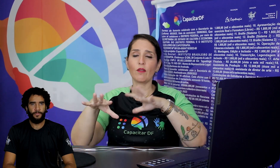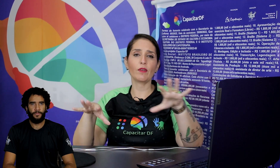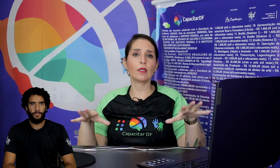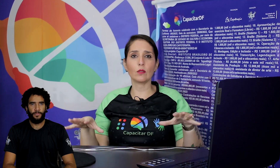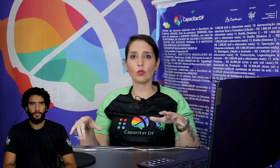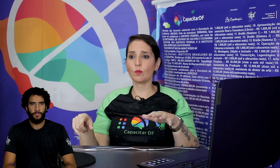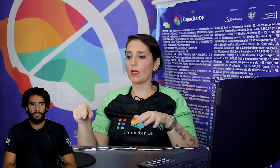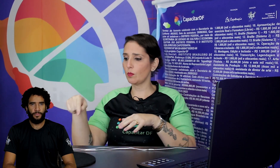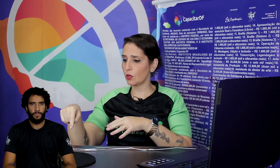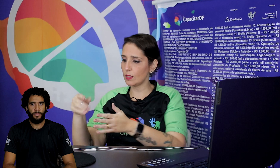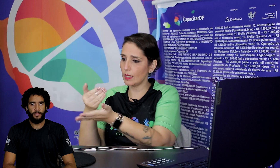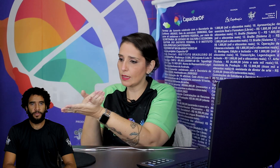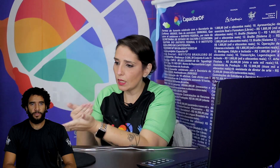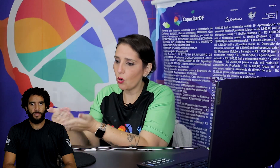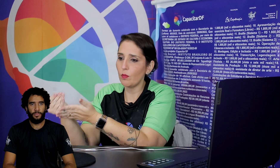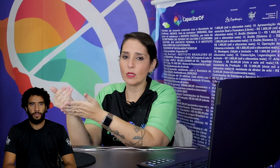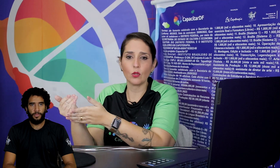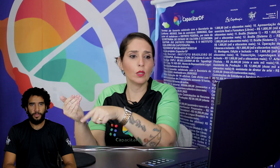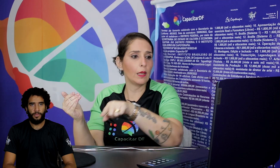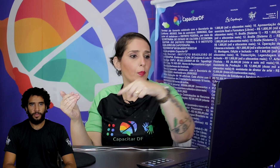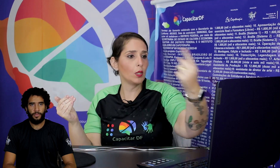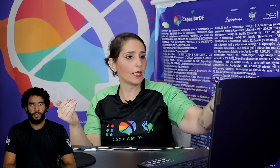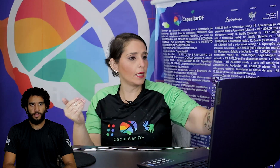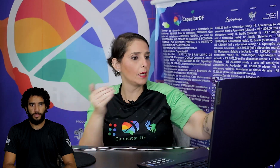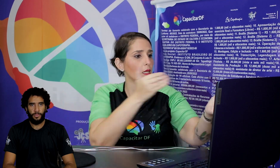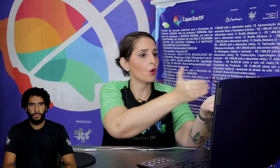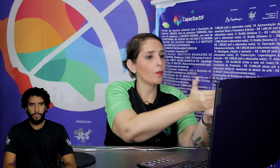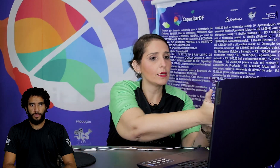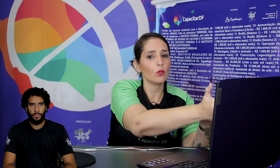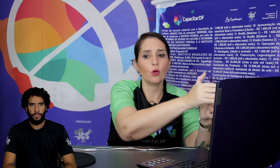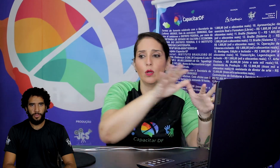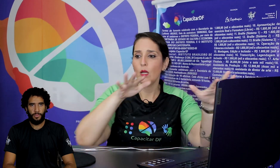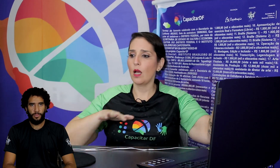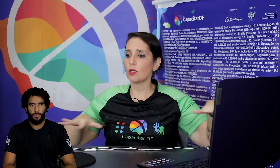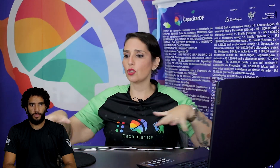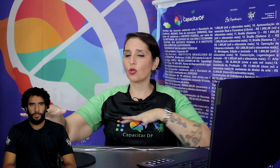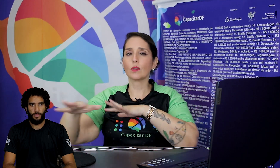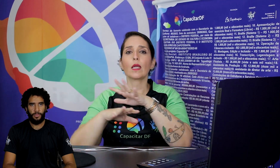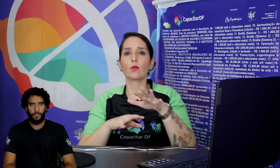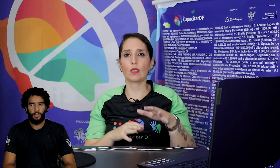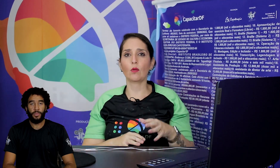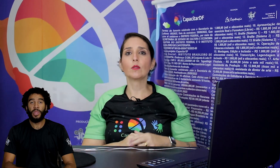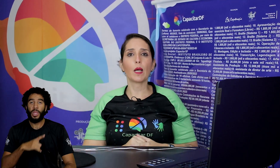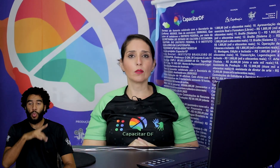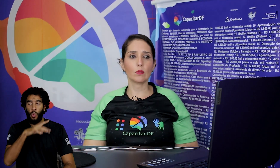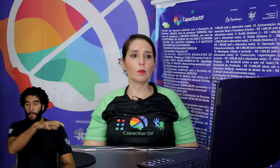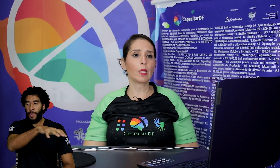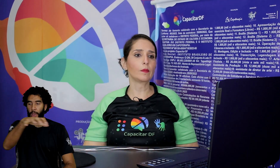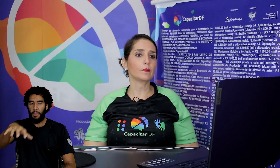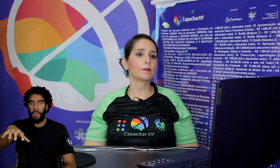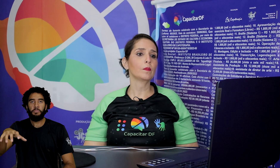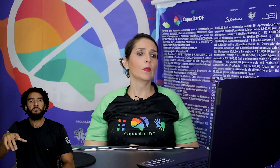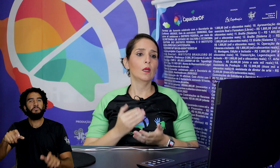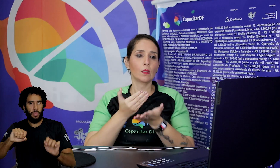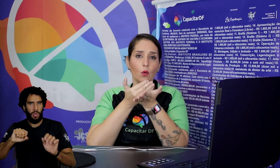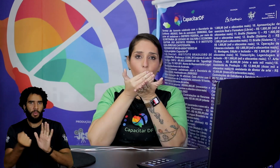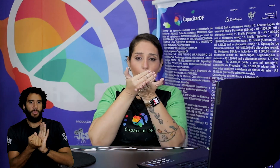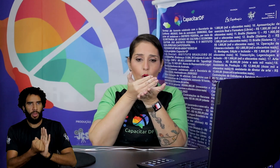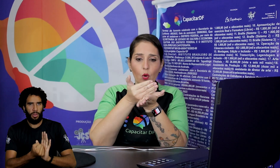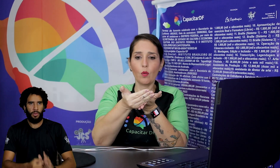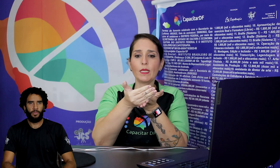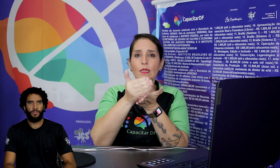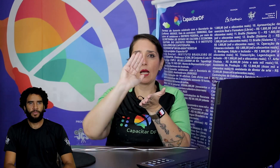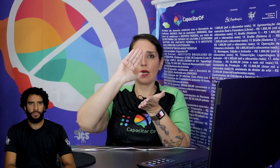estabeleço referentes no espaço, eu posso dizer, esse aqui começou, depois aquele ali começou, a gente consegue usar o espaço também. Então,